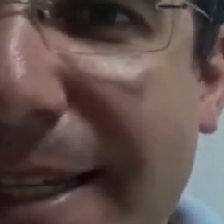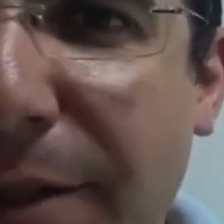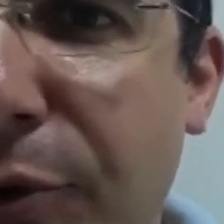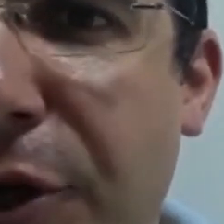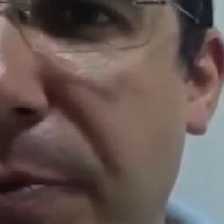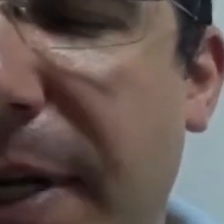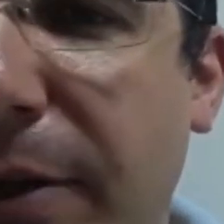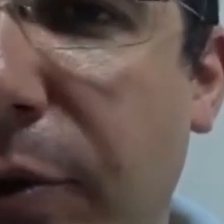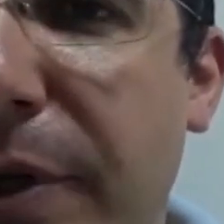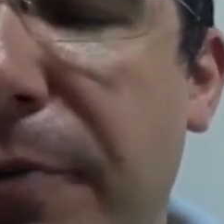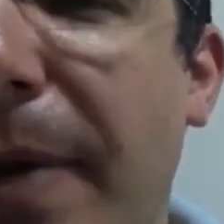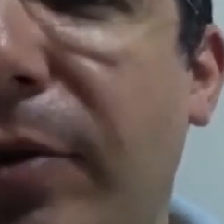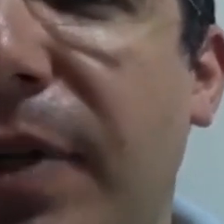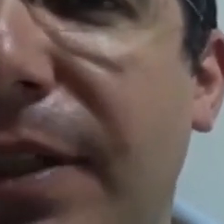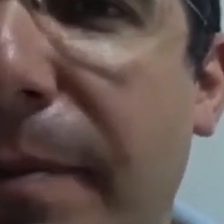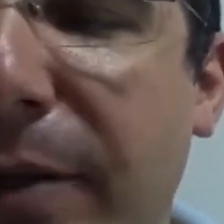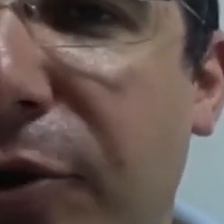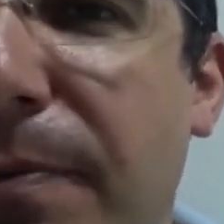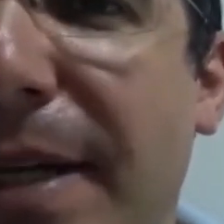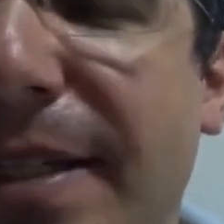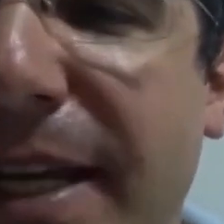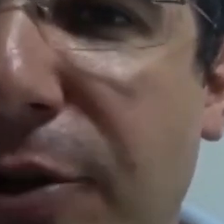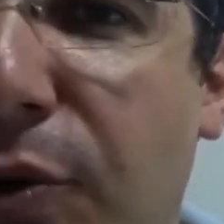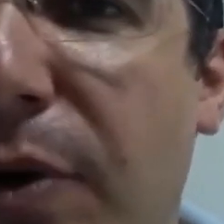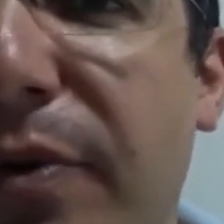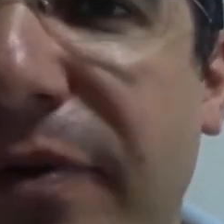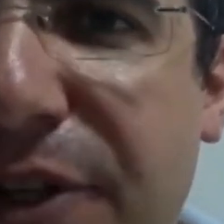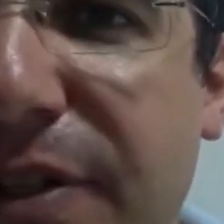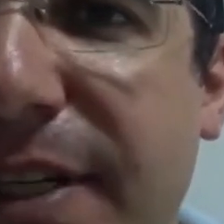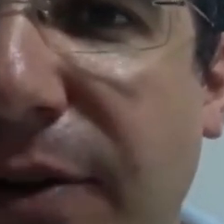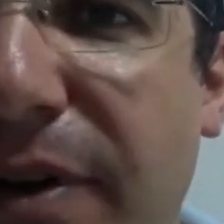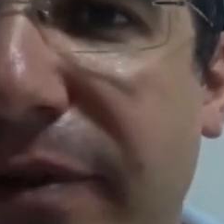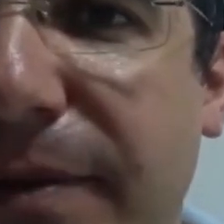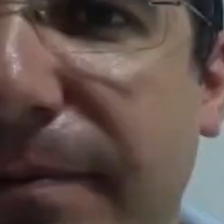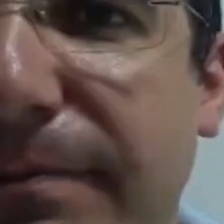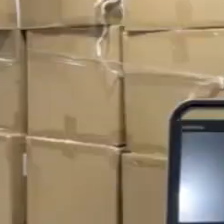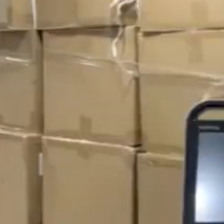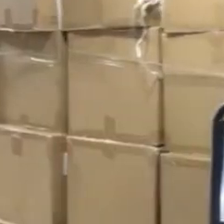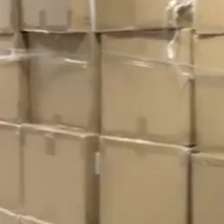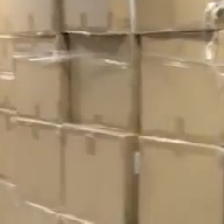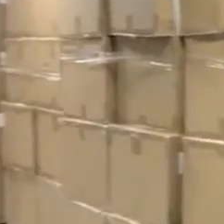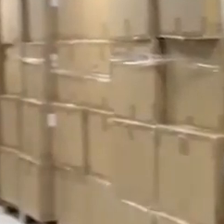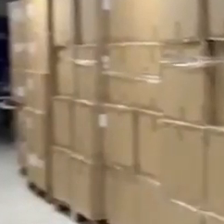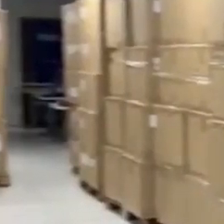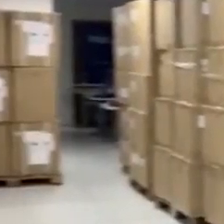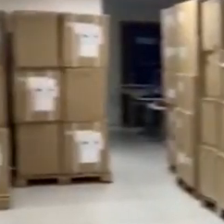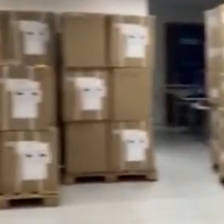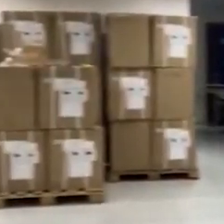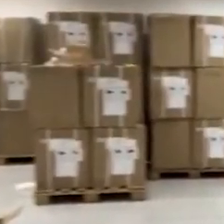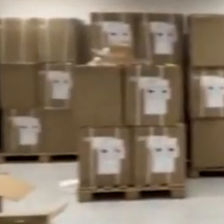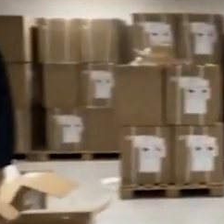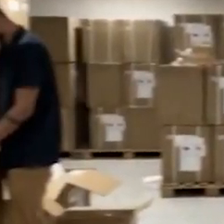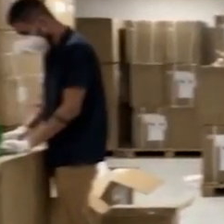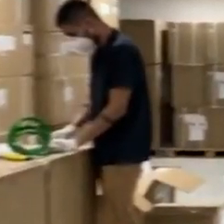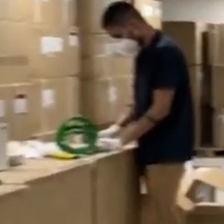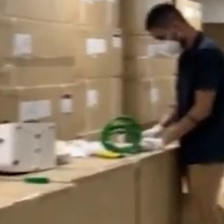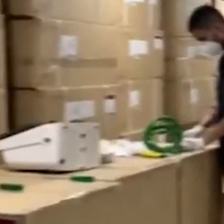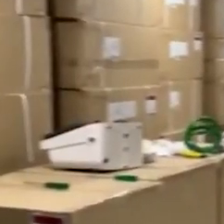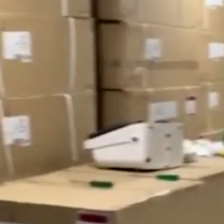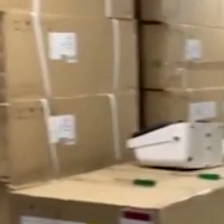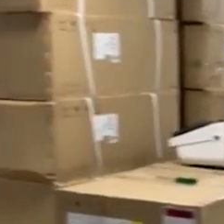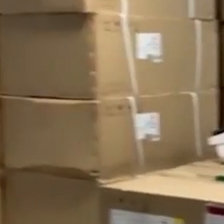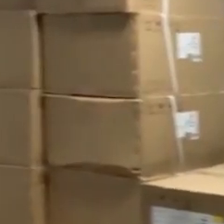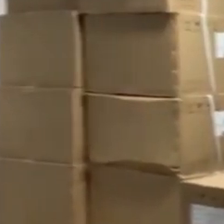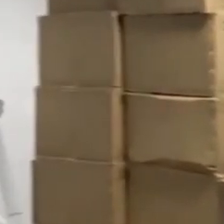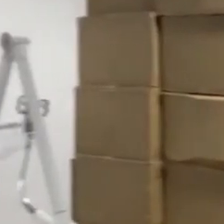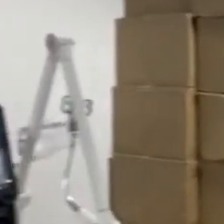de 300 respiradores para o tratamento de pacientes com a Covid-19. De acordo com o prefeito, esses respiradores serão divididos